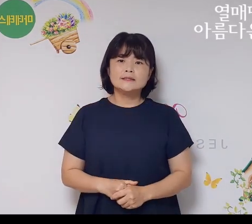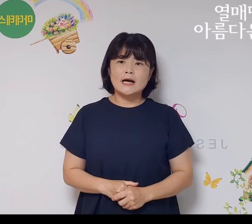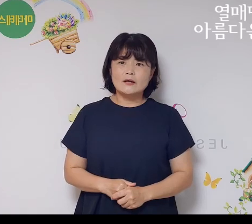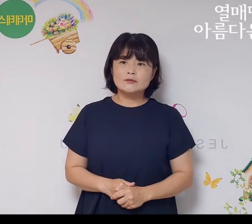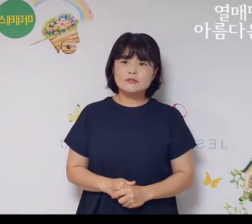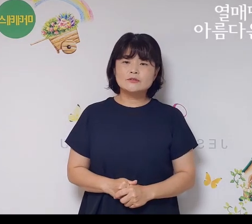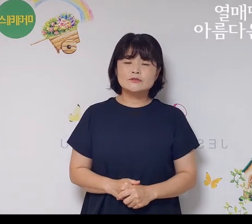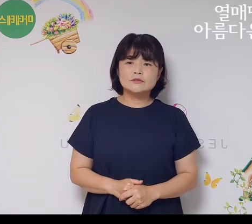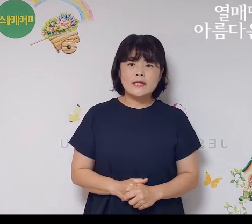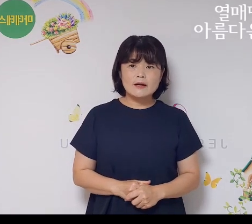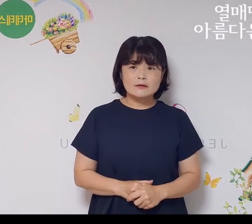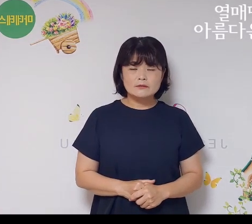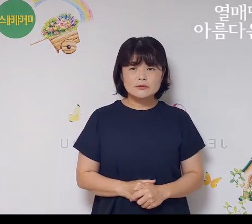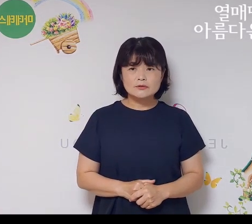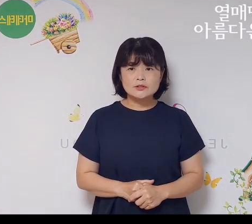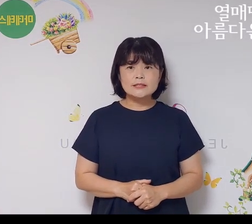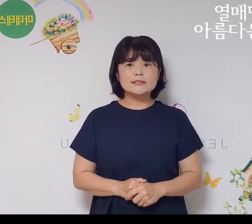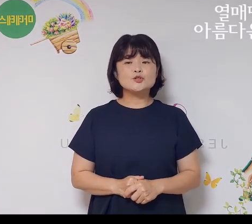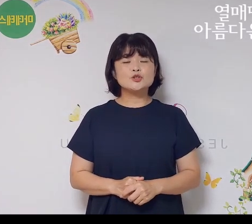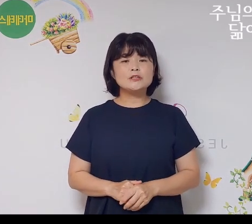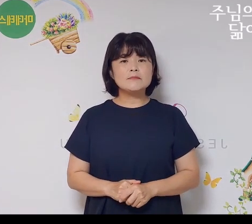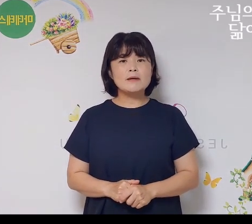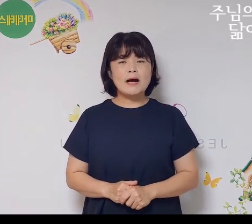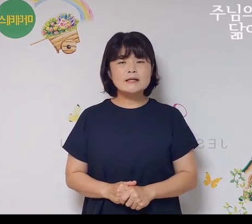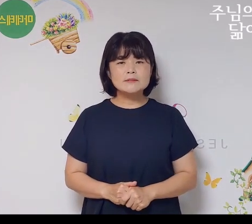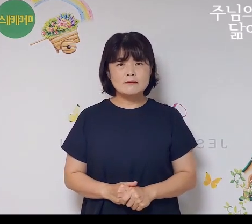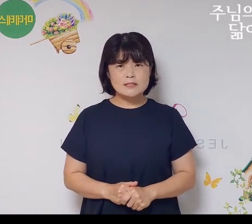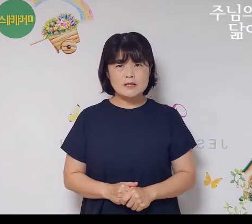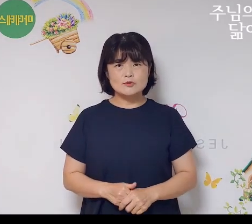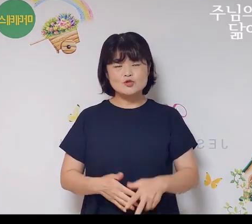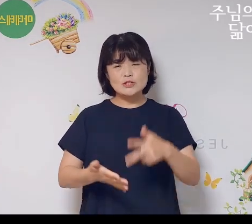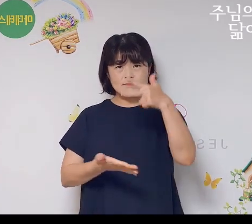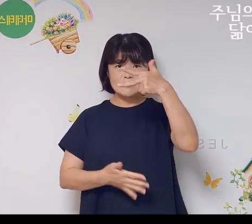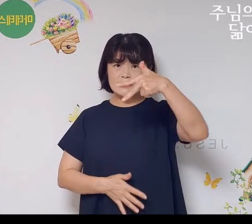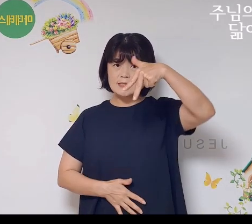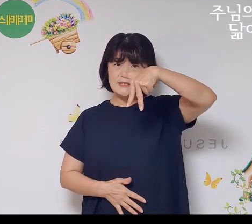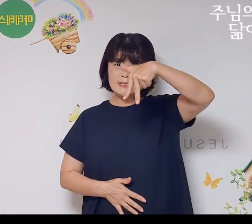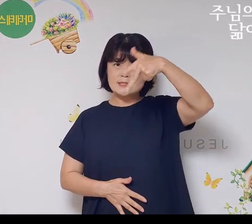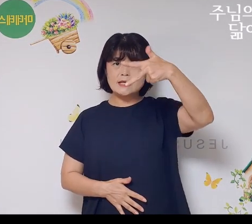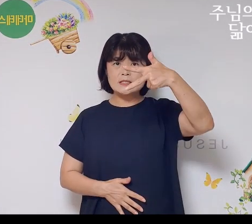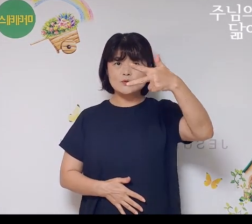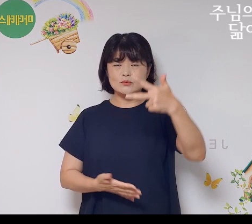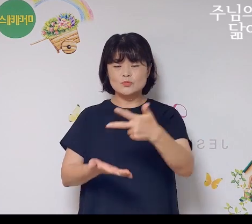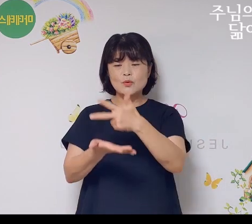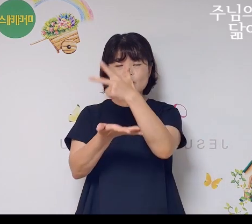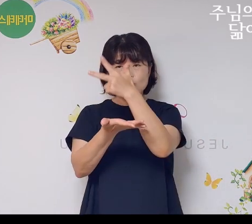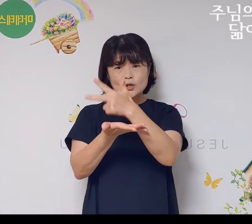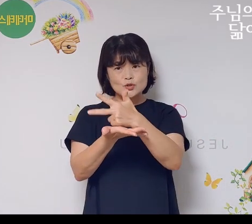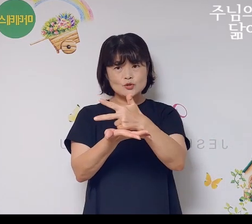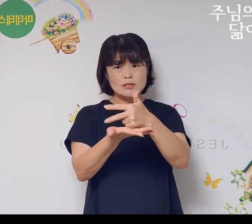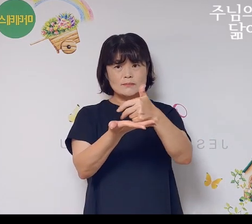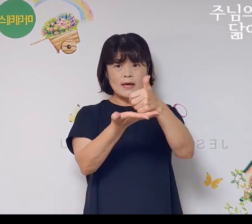자, 후렴구인데요. 후렴구는 주님의 마음 닮아서 주님, 지읒을 하신 손으로